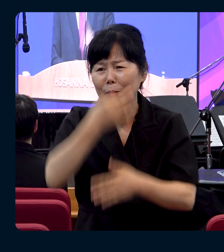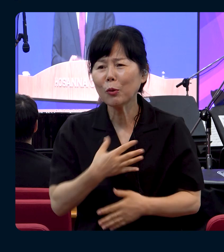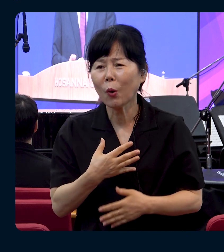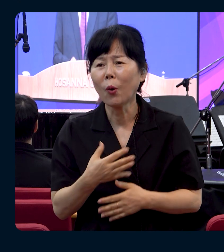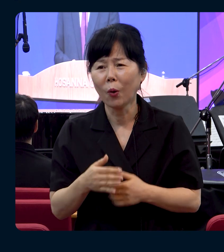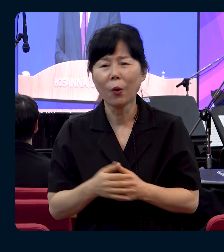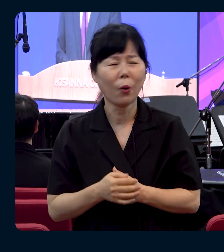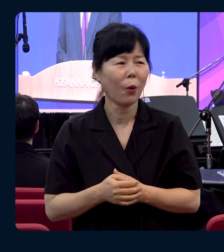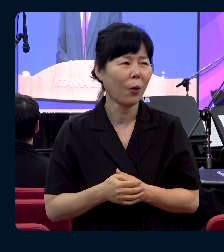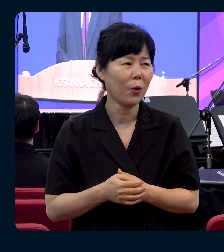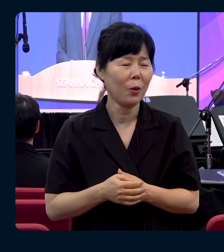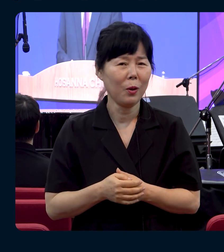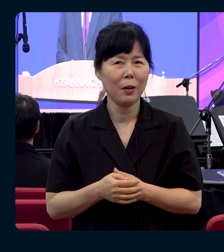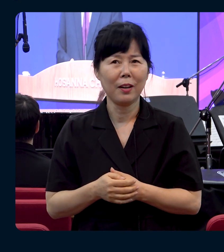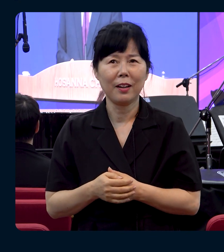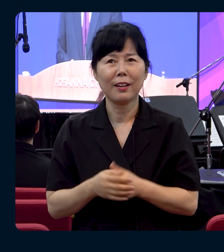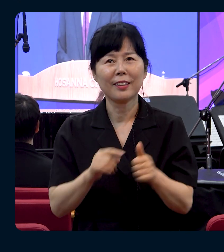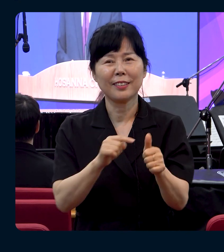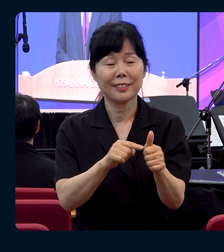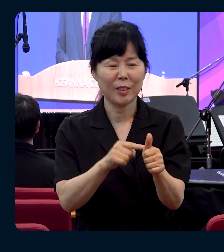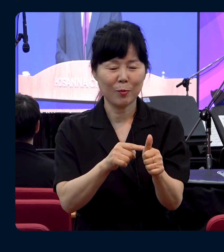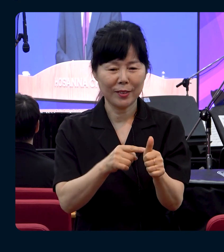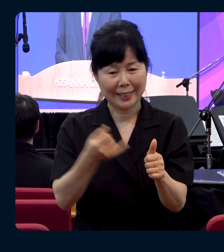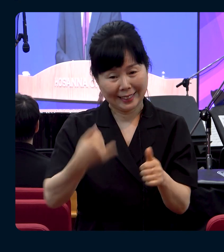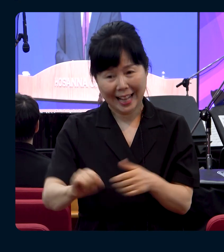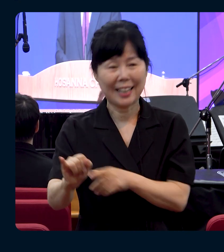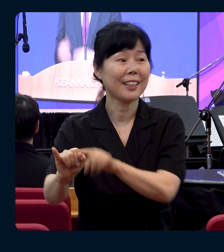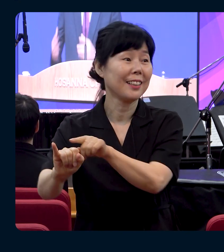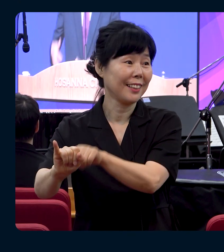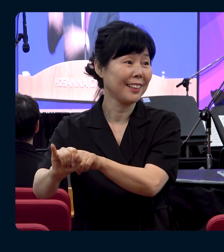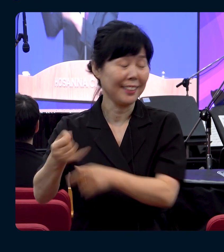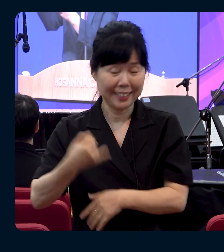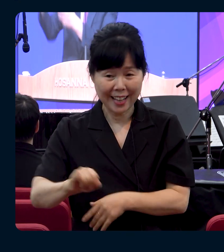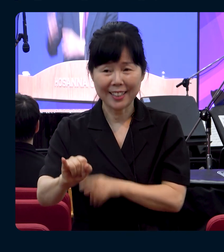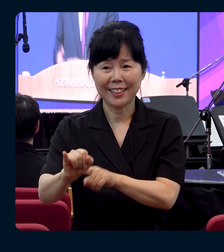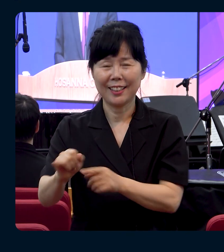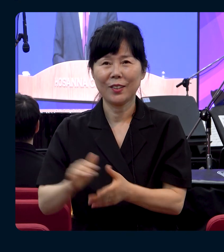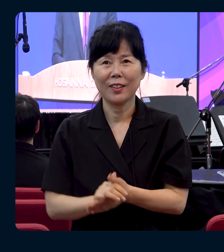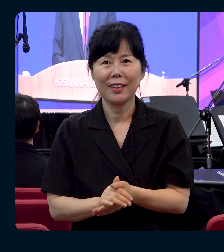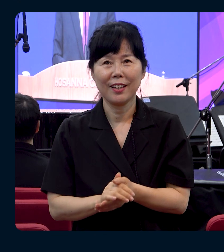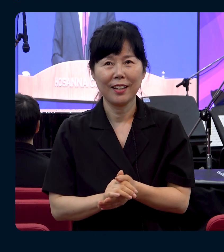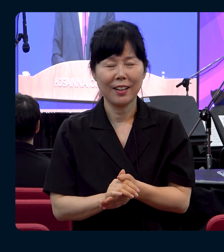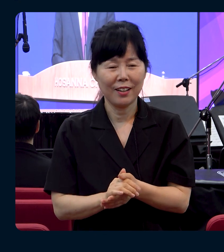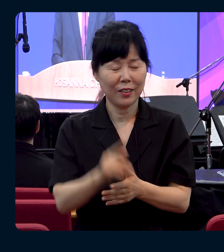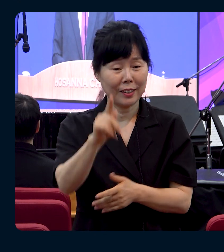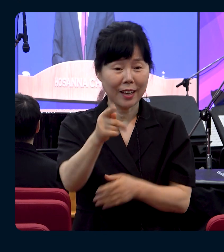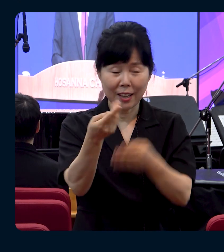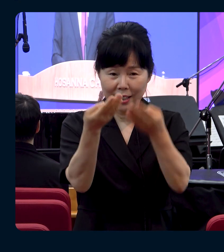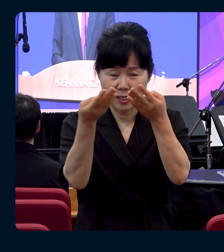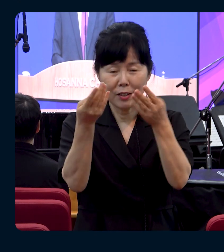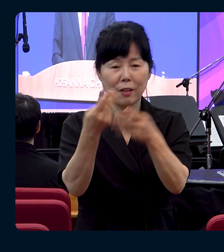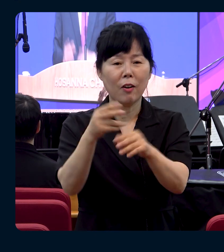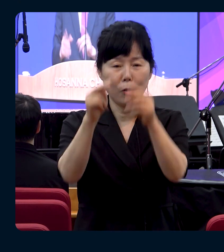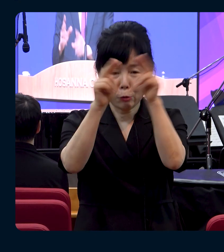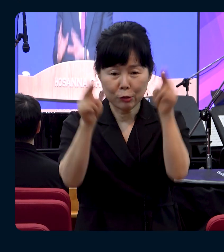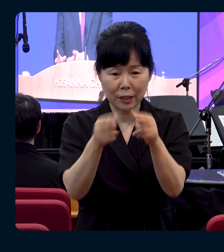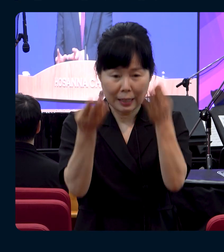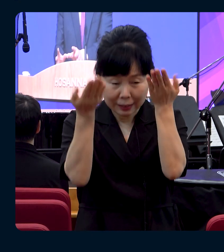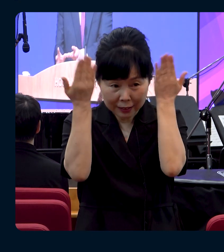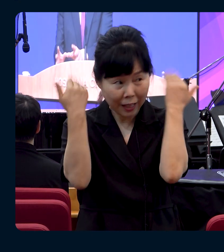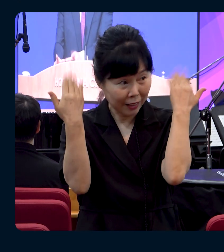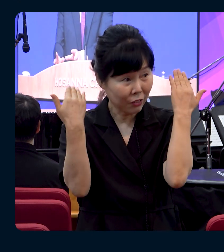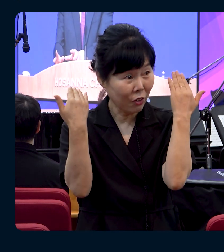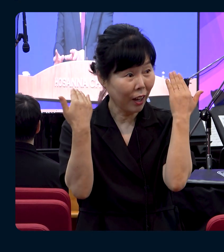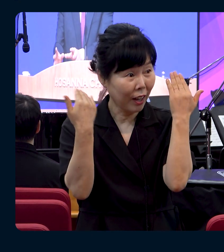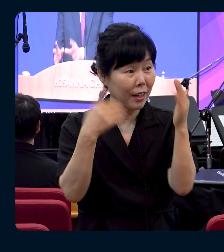그런데 그때 그 장로님 따님이 이제 그 장로님 키르기즈 가실 때 웬일인지 그